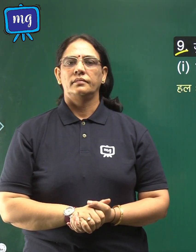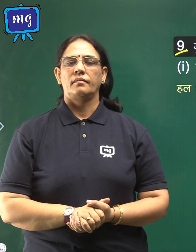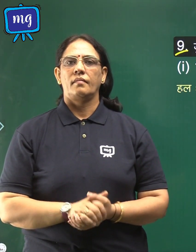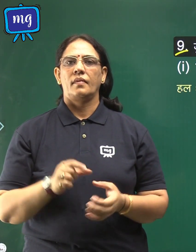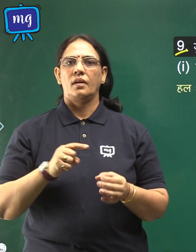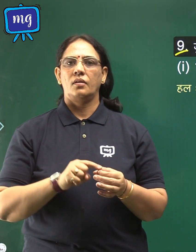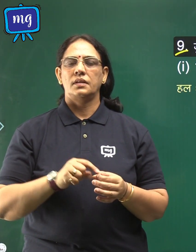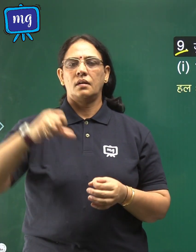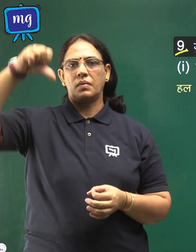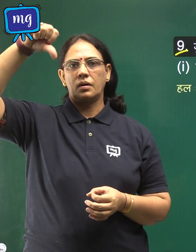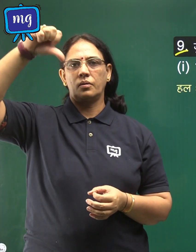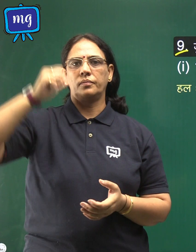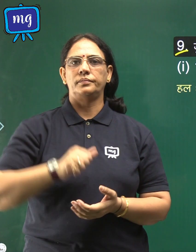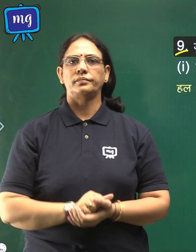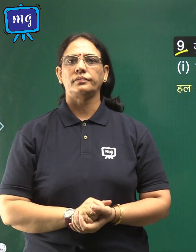प्रश्न नंबर 9,